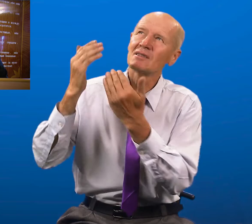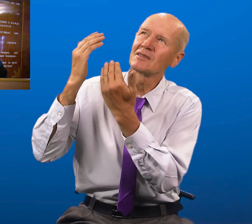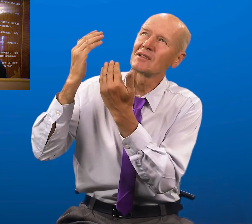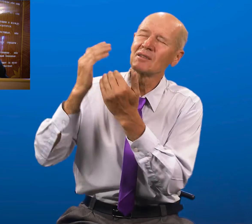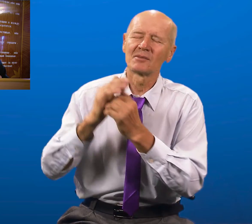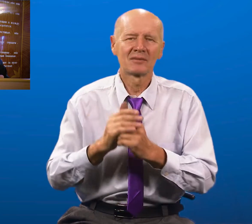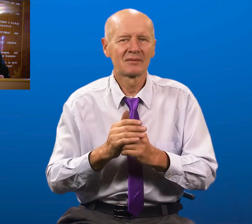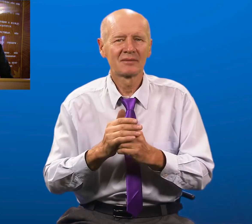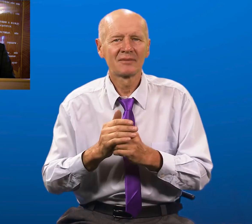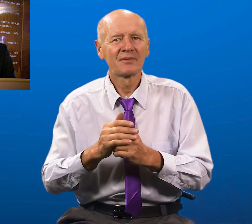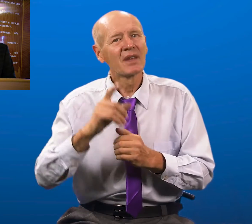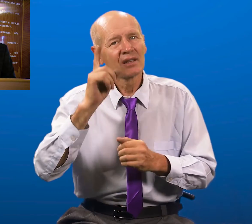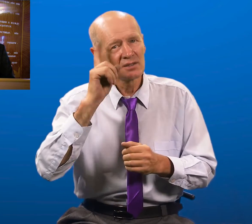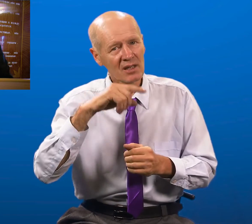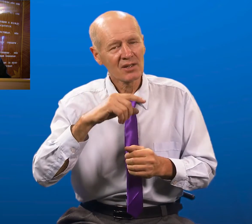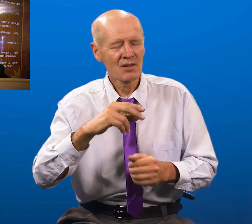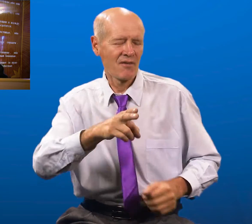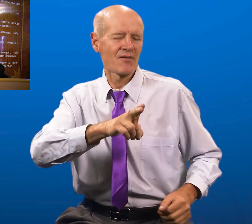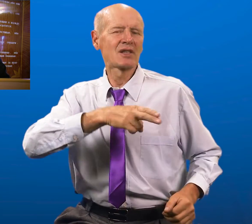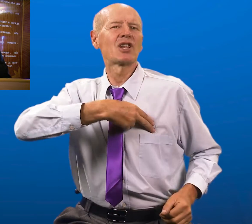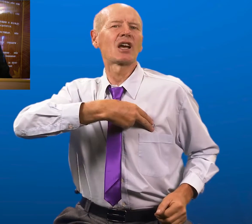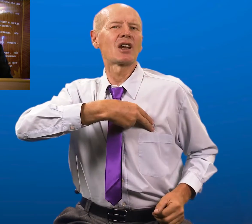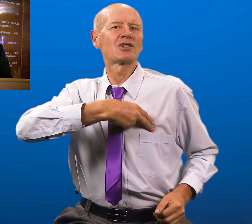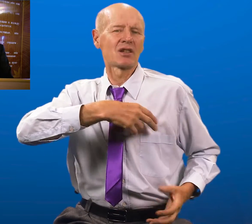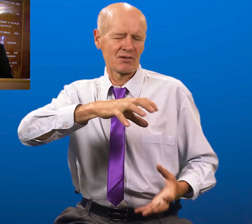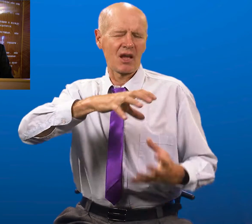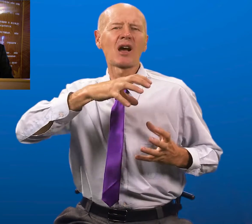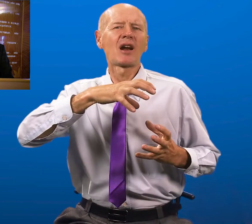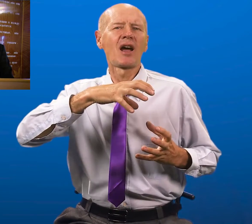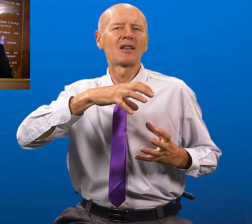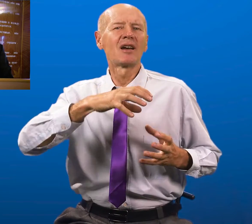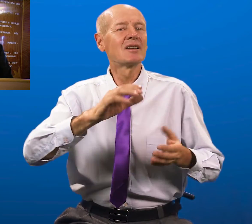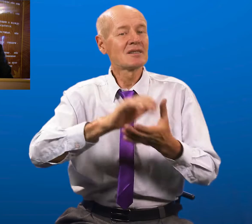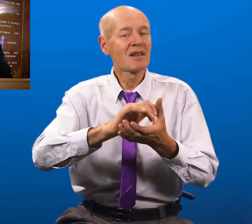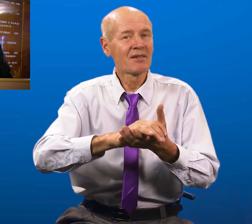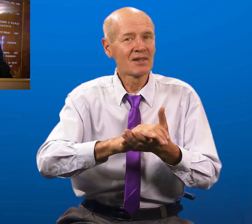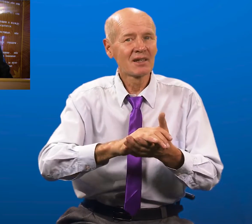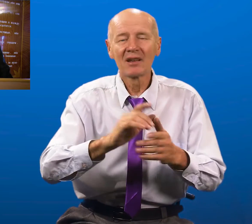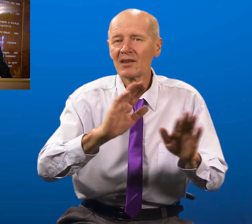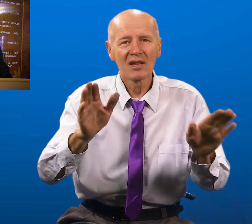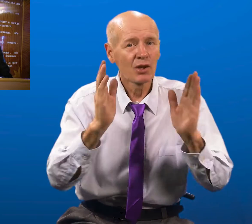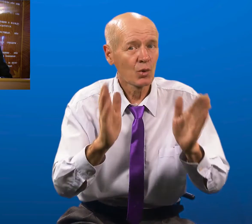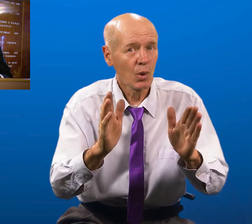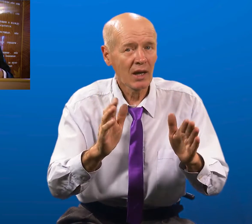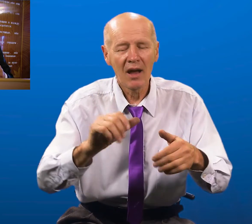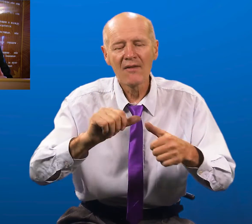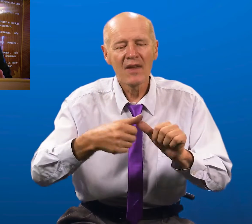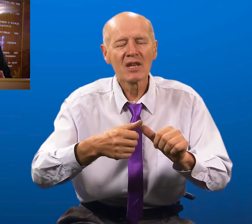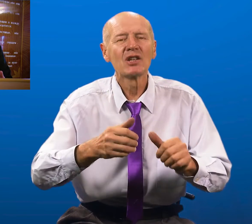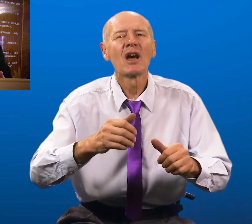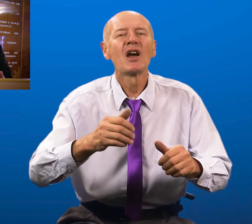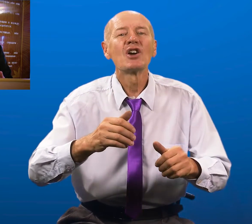Ним. Следовательно, вознаграждение Завета заключается не только в обретении жизни вечной